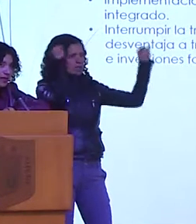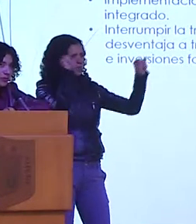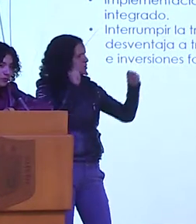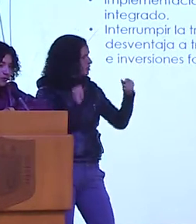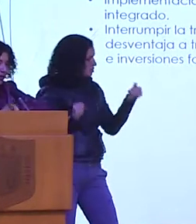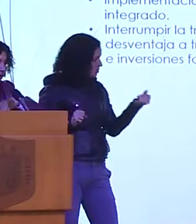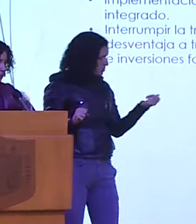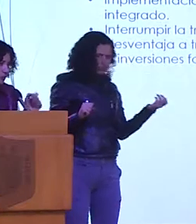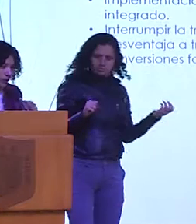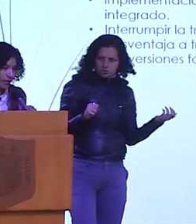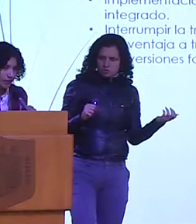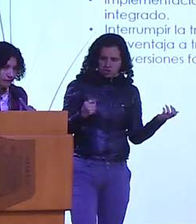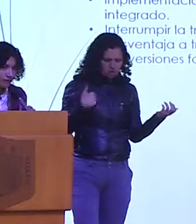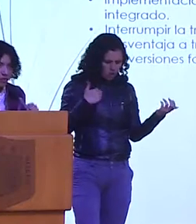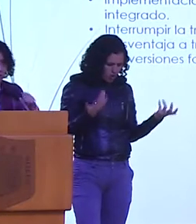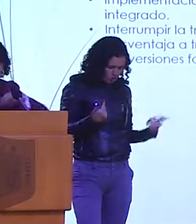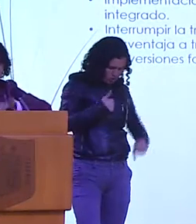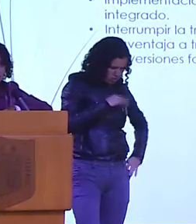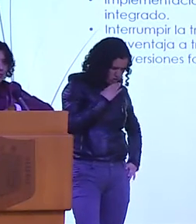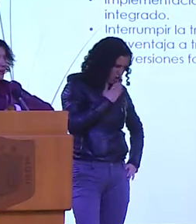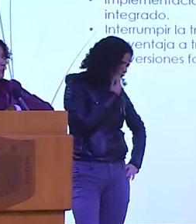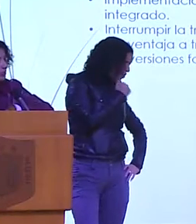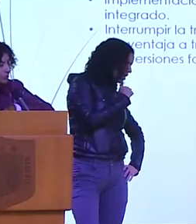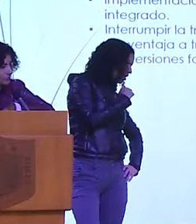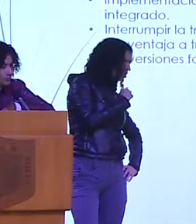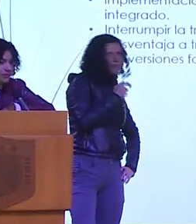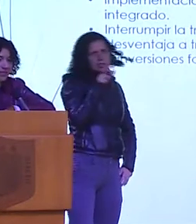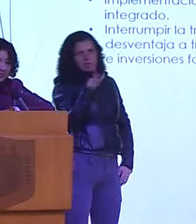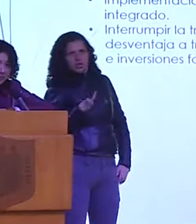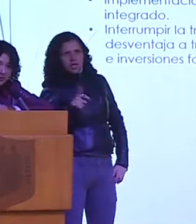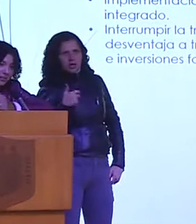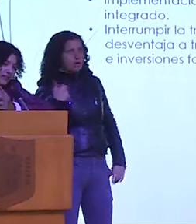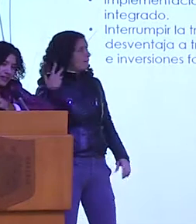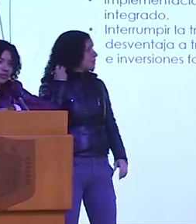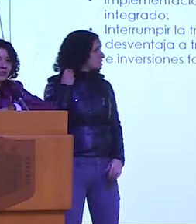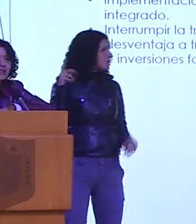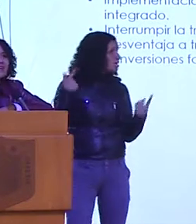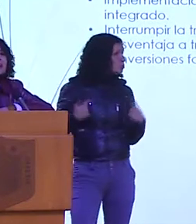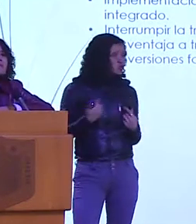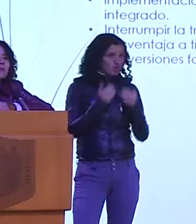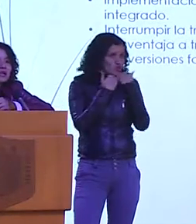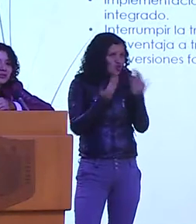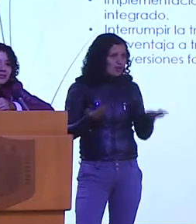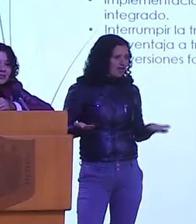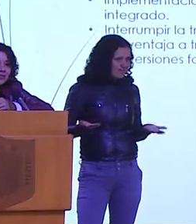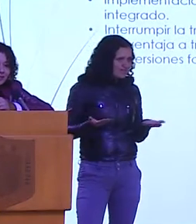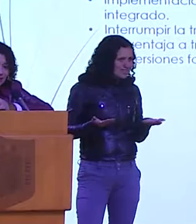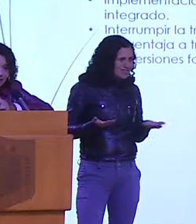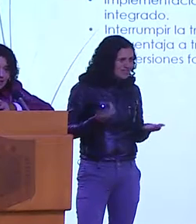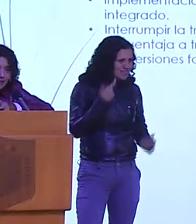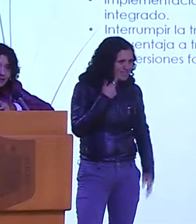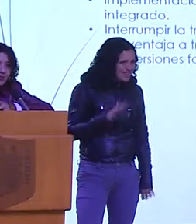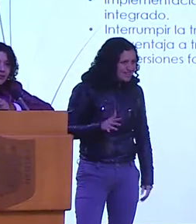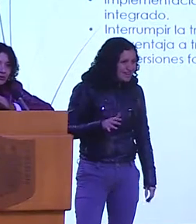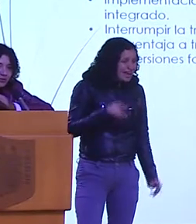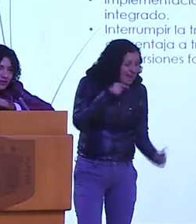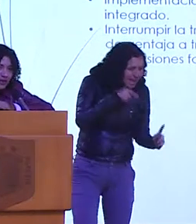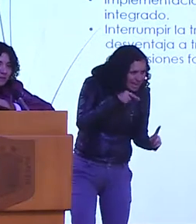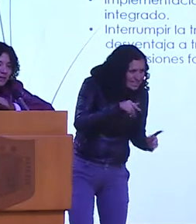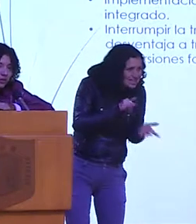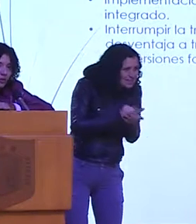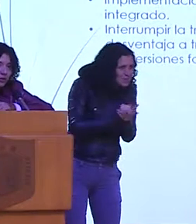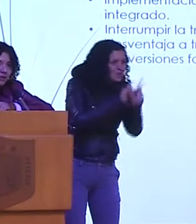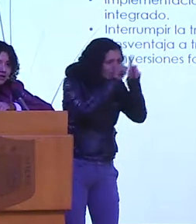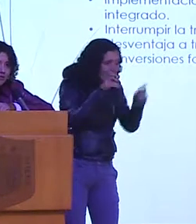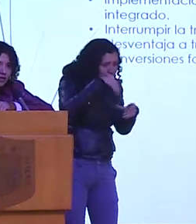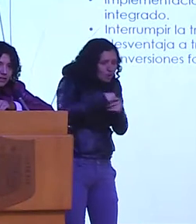¿qué me ascribo? ¿Como mujer? ¿Como persona? Ah, bueno, mis crespos, qué sé yo. Bueno, ese es un